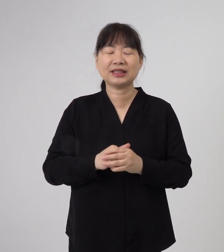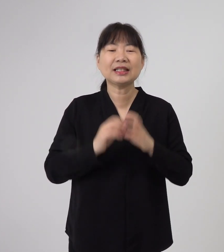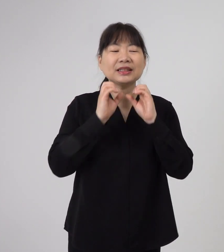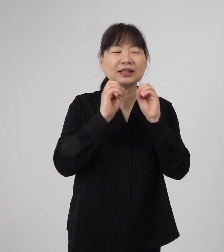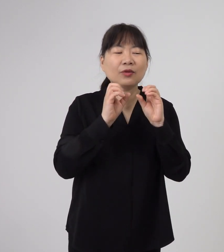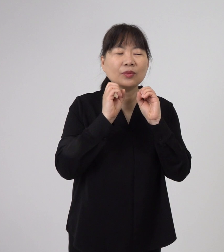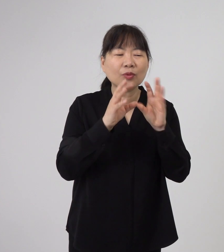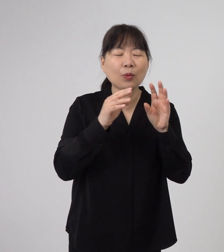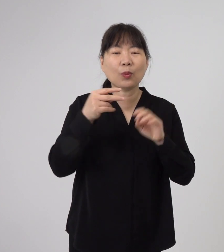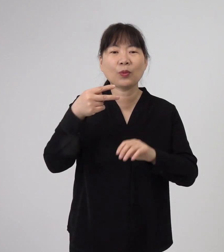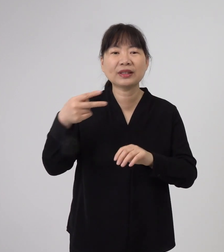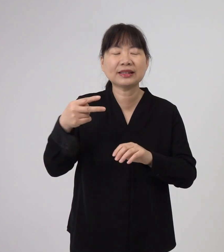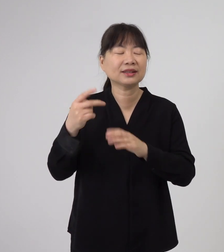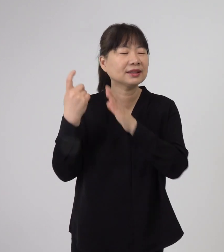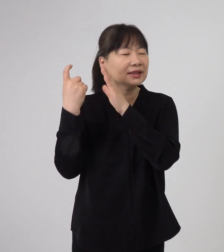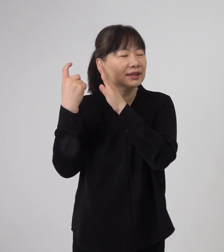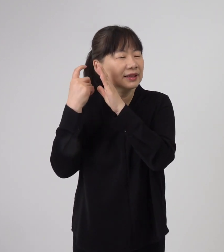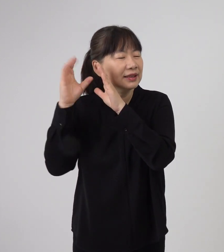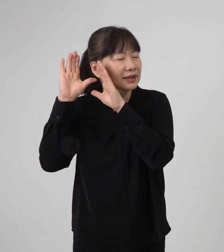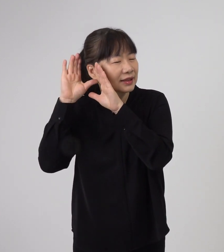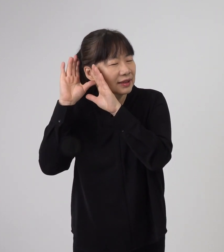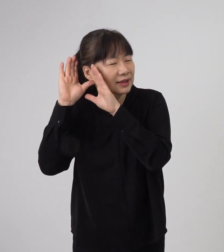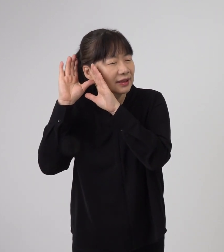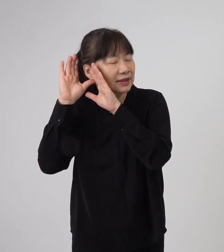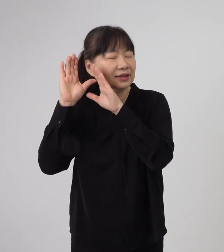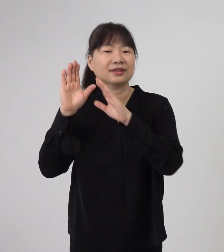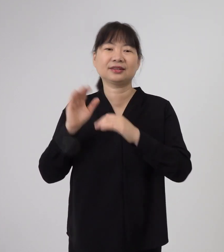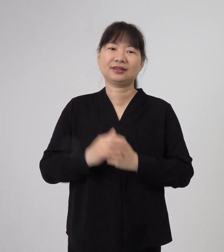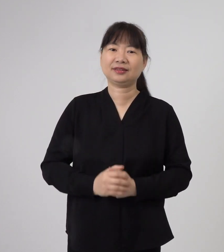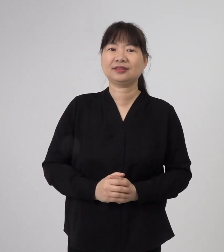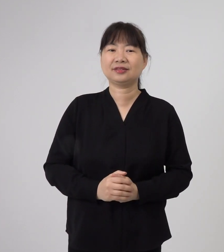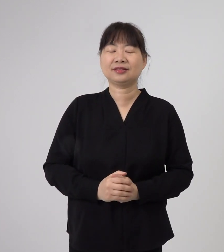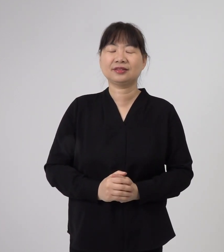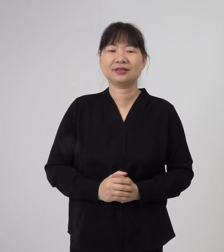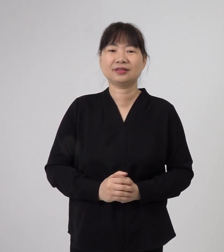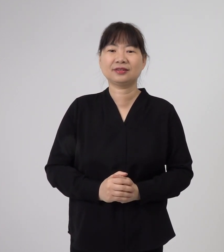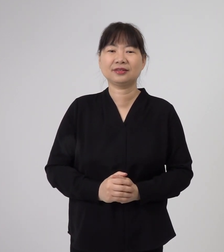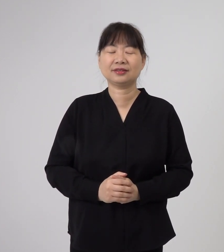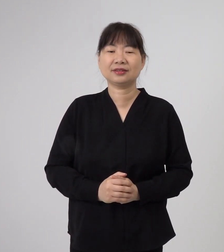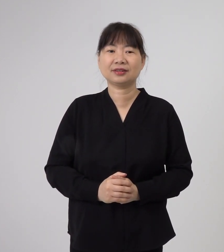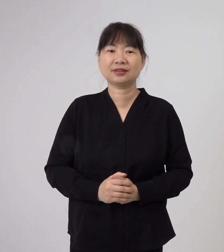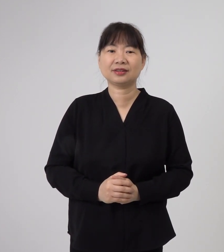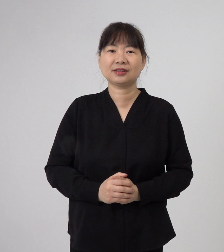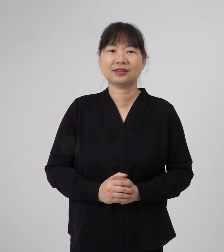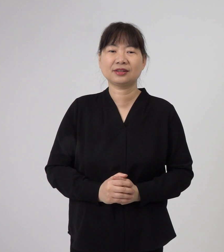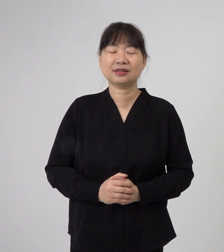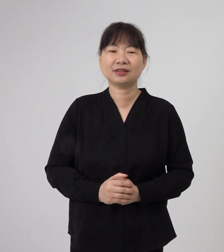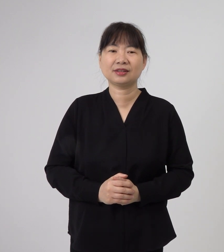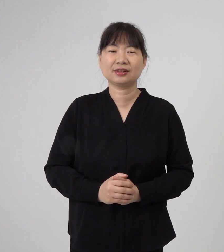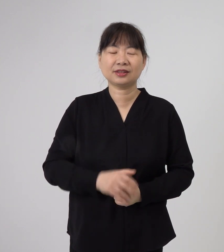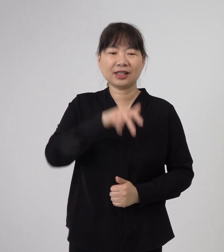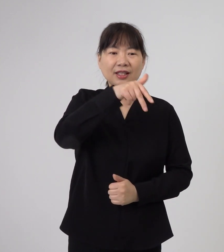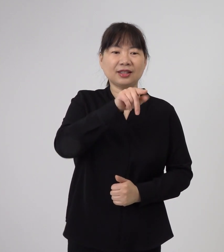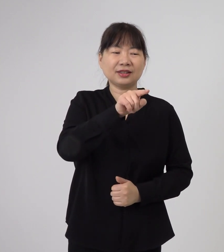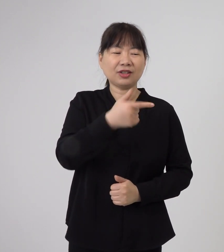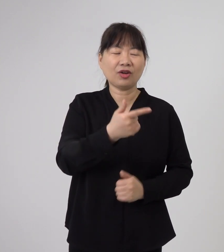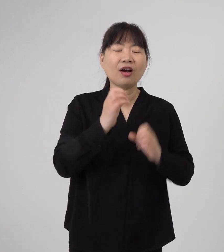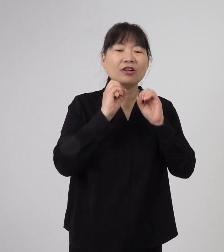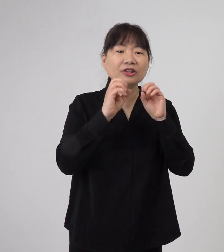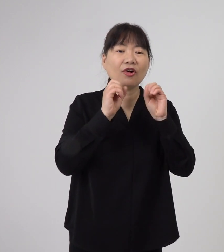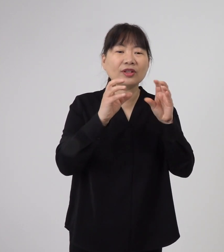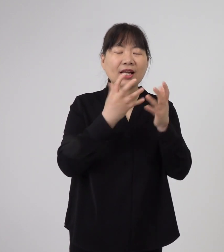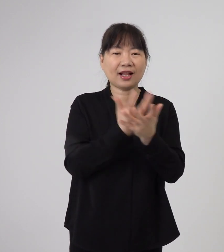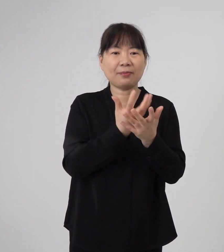전도는 듣는 것이다. 듣는 것이다. 근데 여러분, 이 전자가 전할